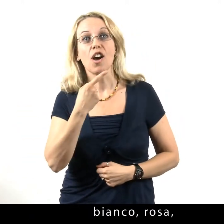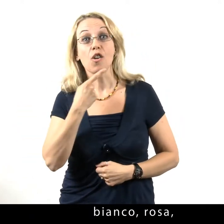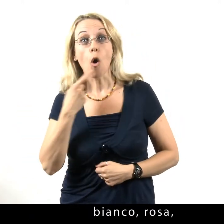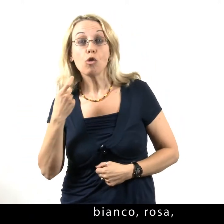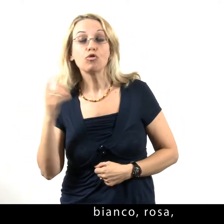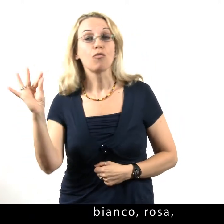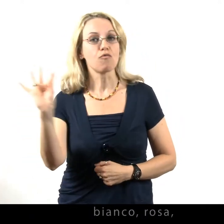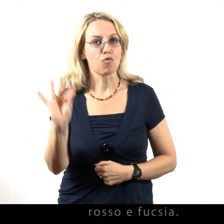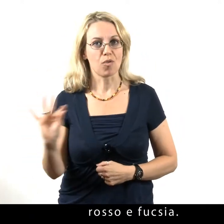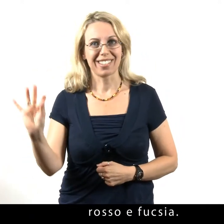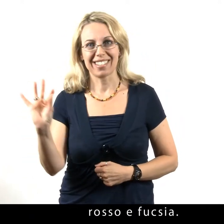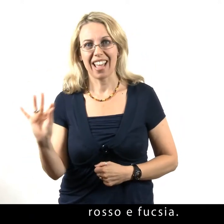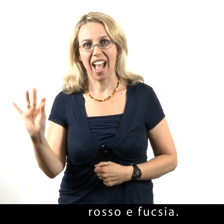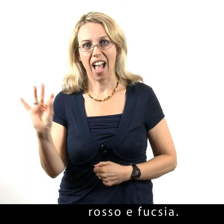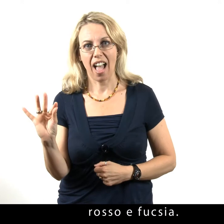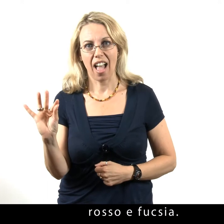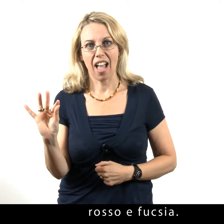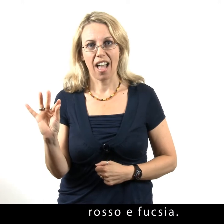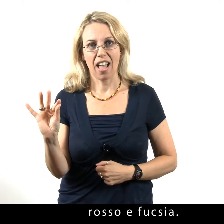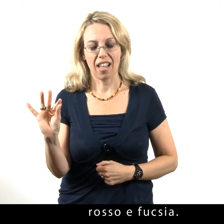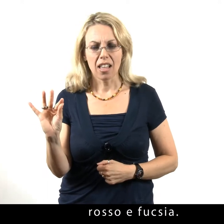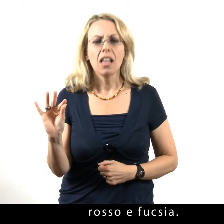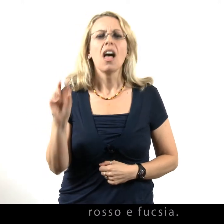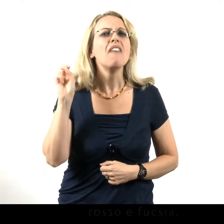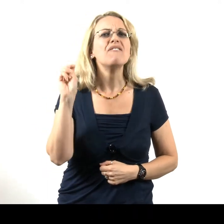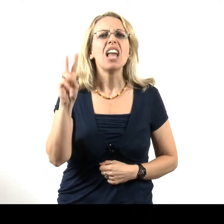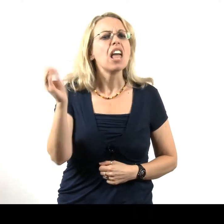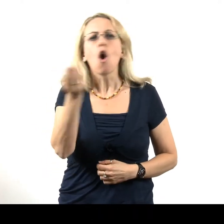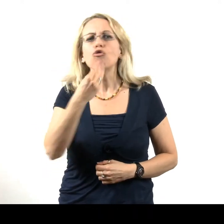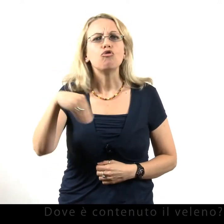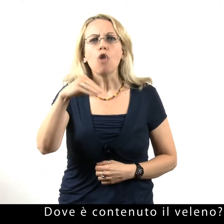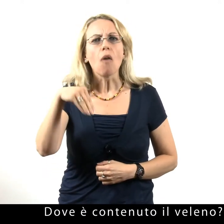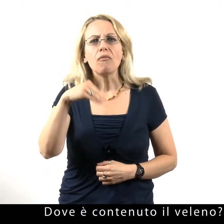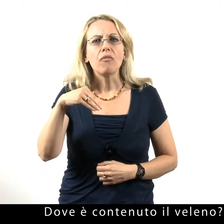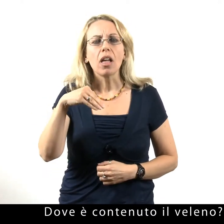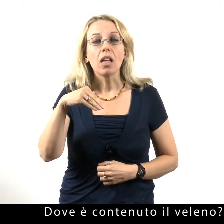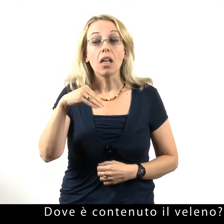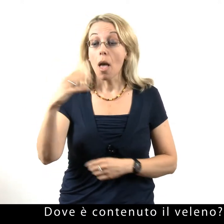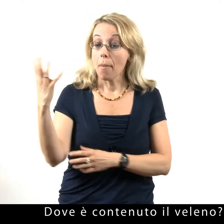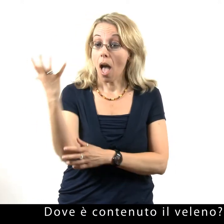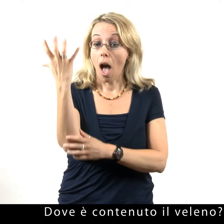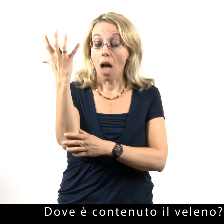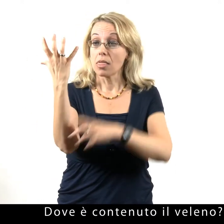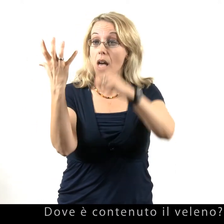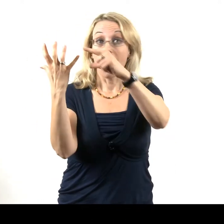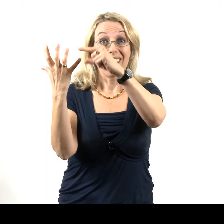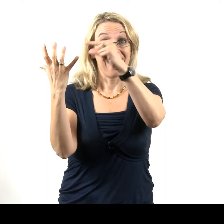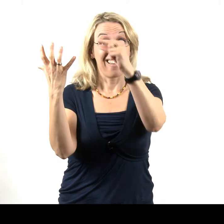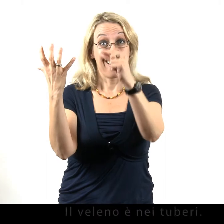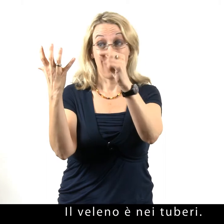rosa, rosso e fucsia. Dove è contenuto il veleno? Il